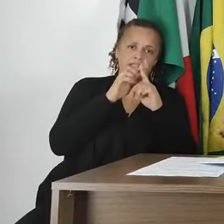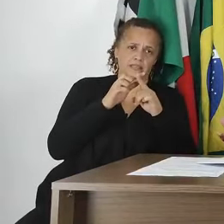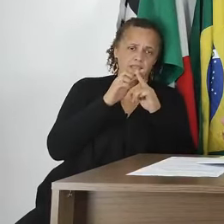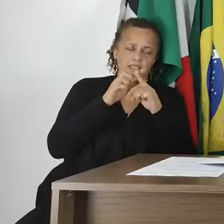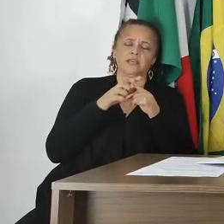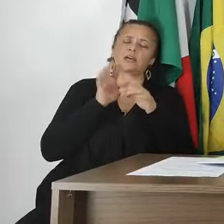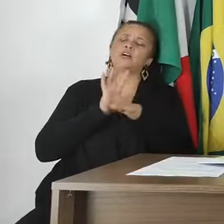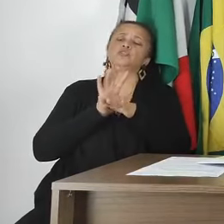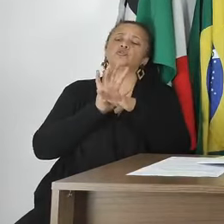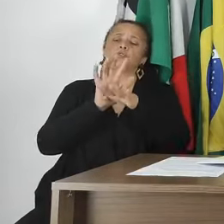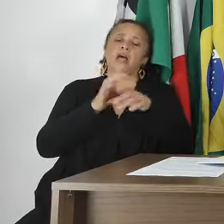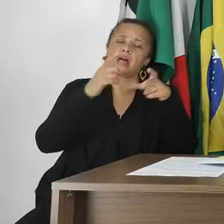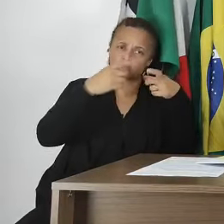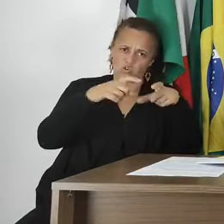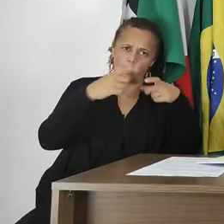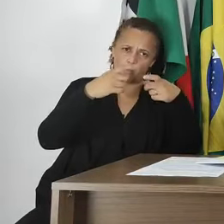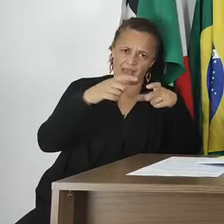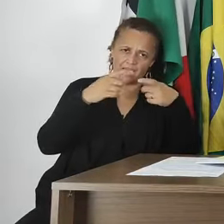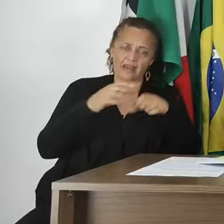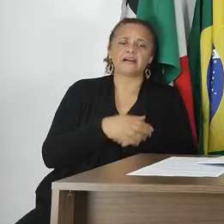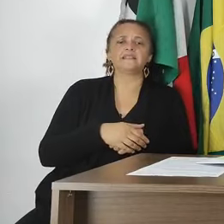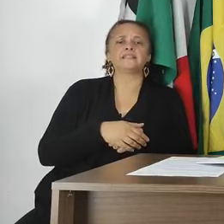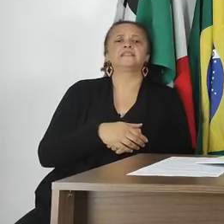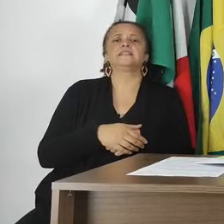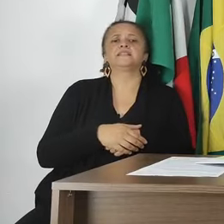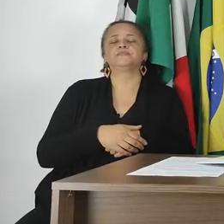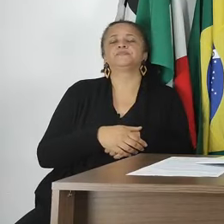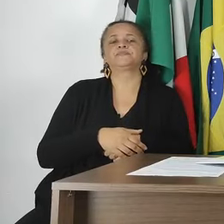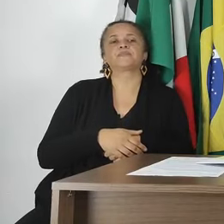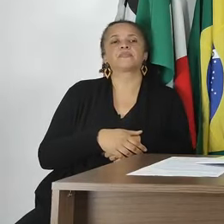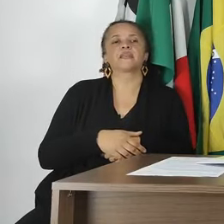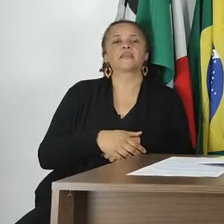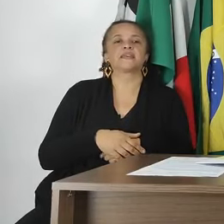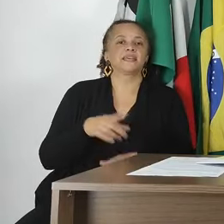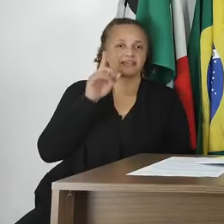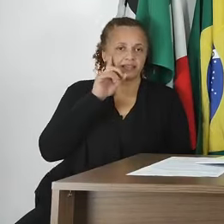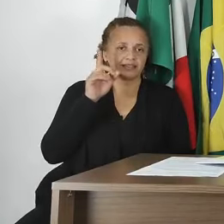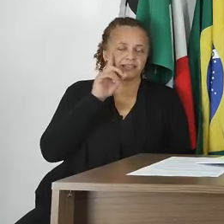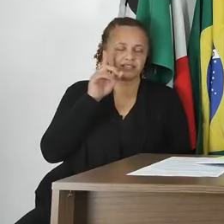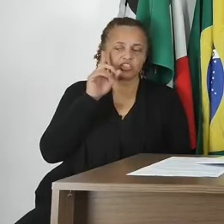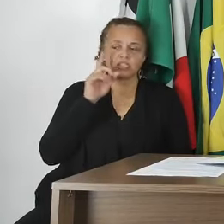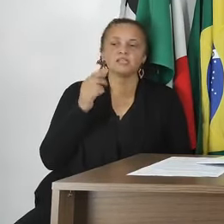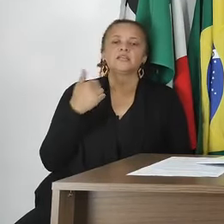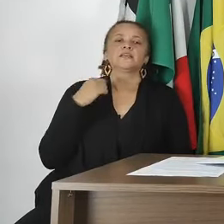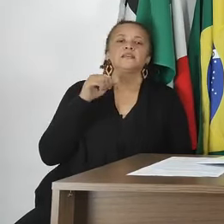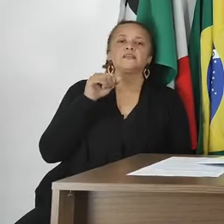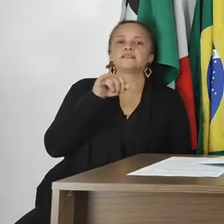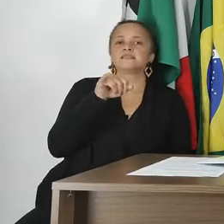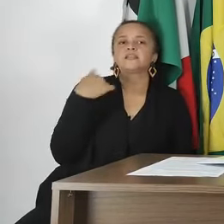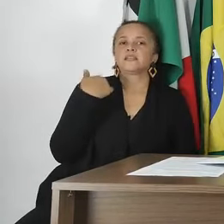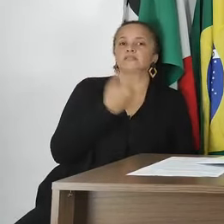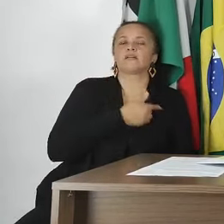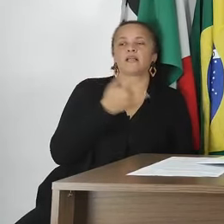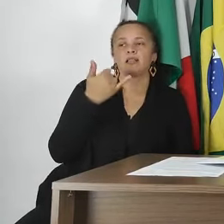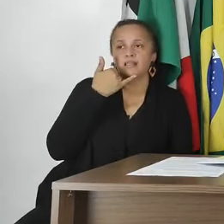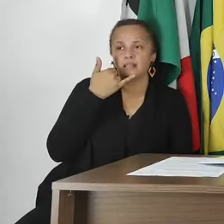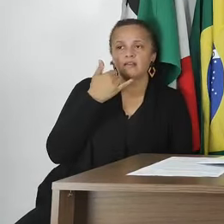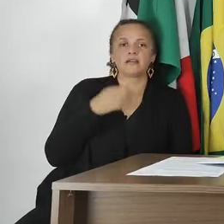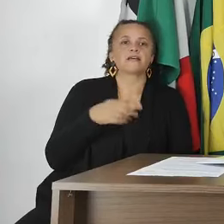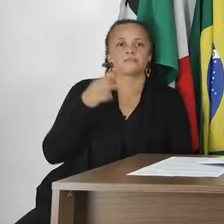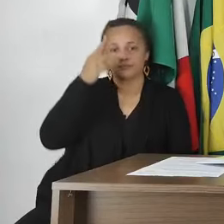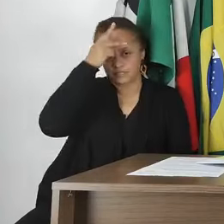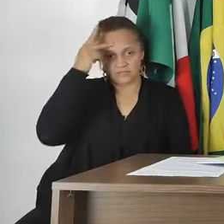ONGs parceiras, essas ONGs que cada dia, se você liga e pede uma vaga, a pessoa